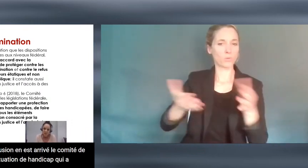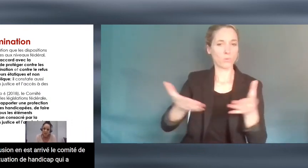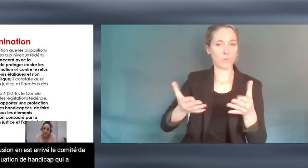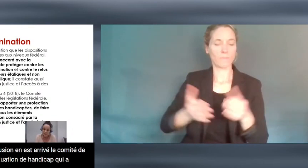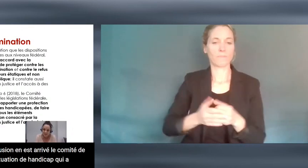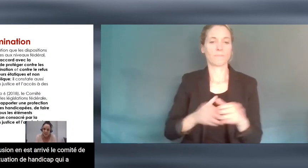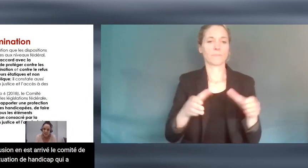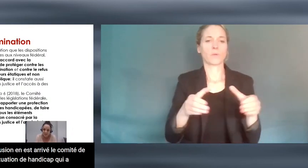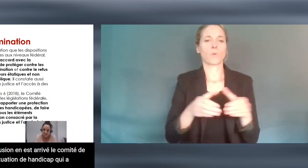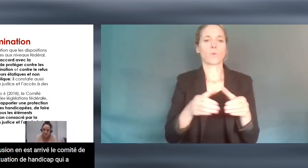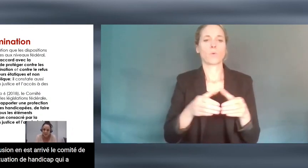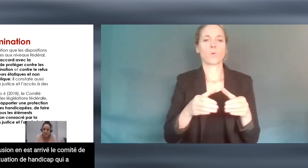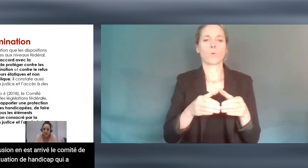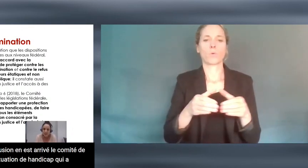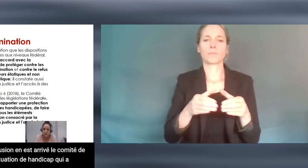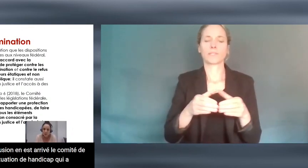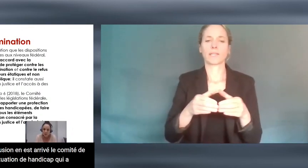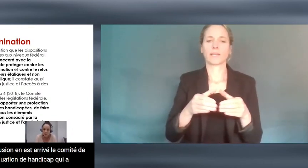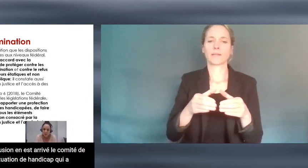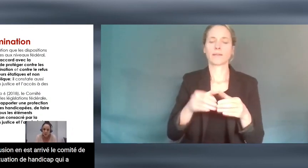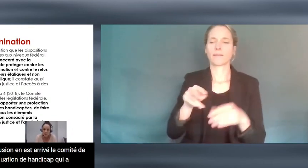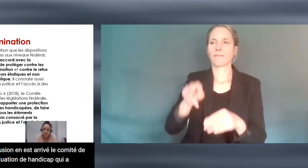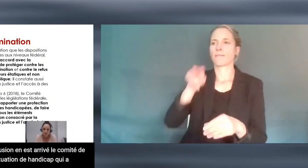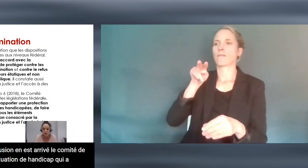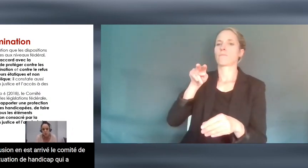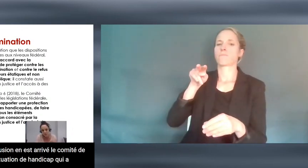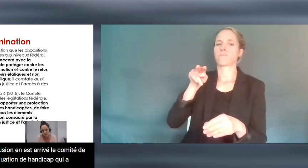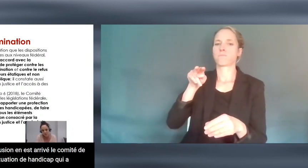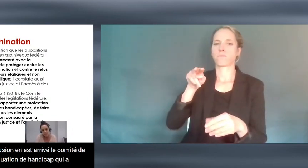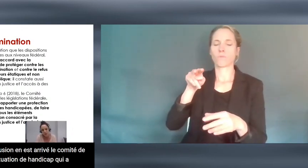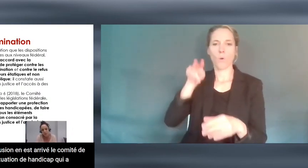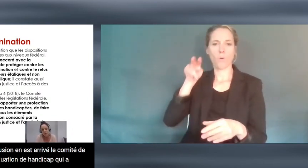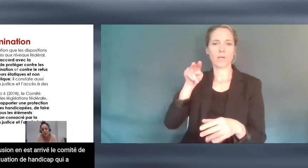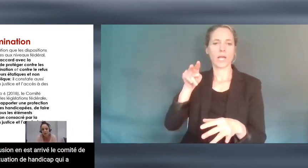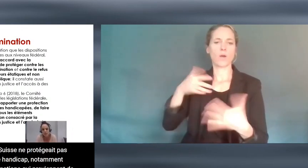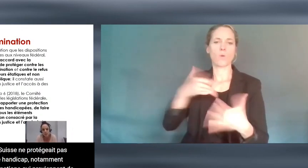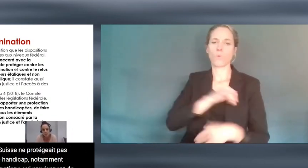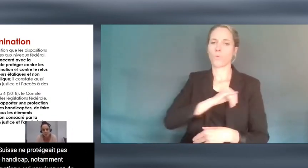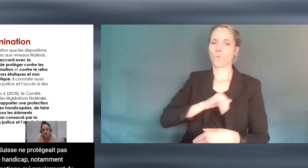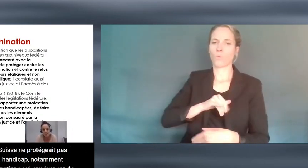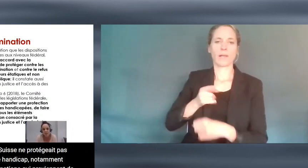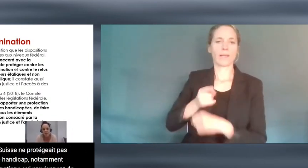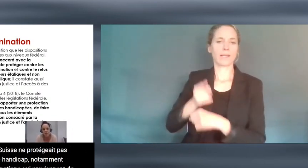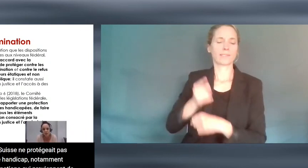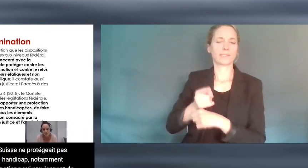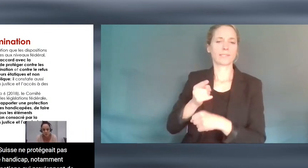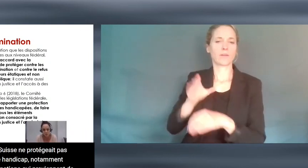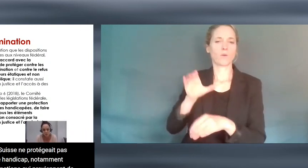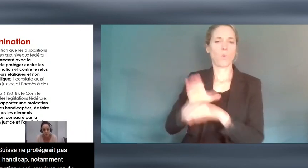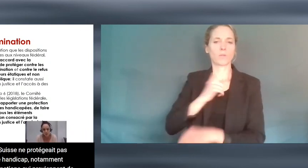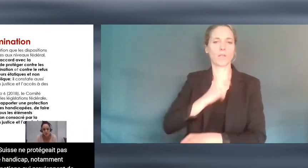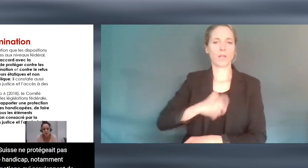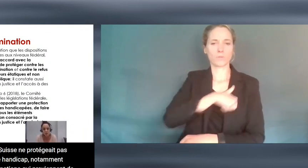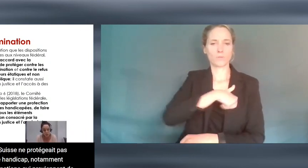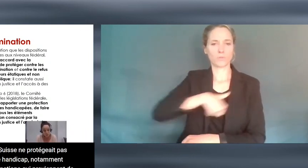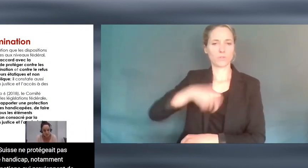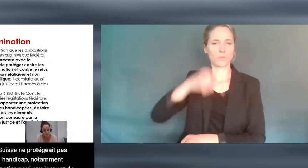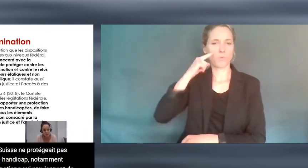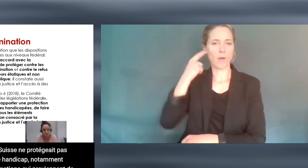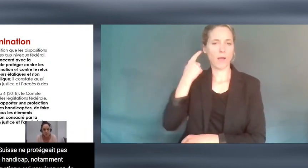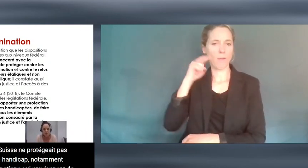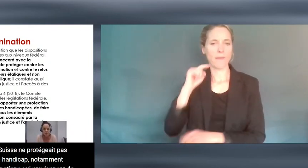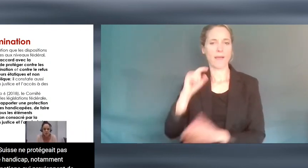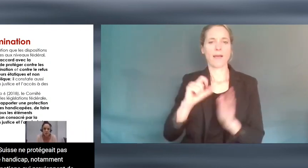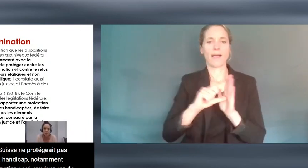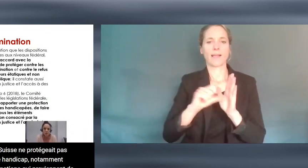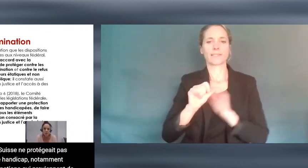comité a été très très critique à l'encontre de la Suisse. Il a constaté par rapport à l'article 5 que la Suisse ne protégeait pas suffisamment